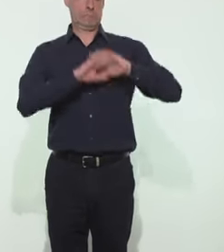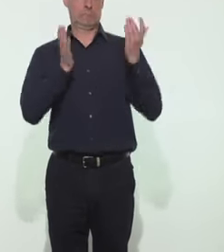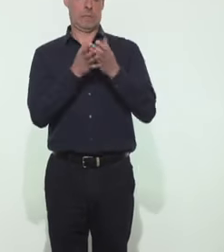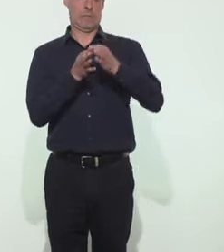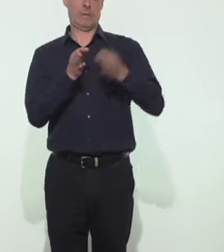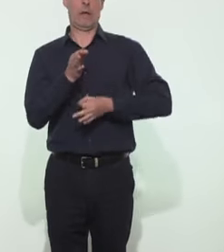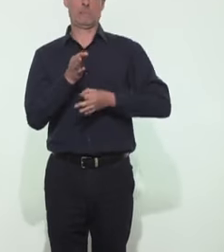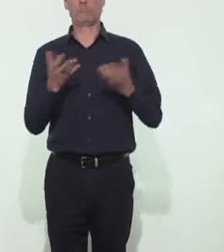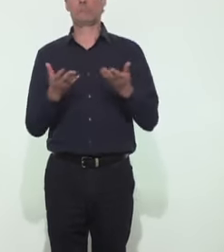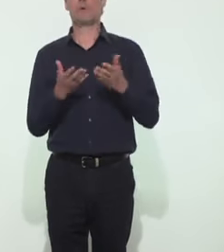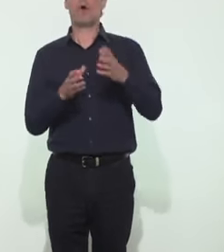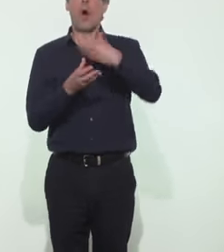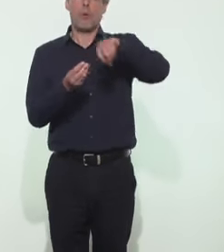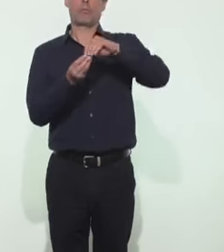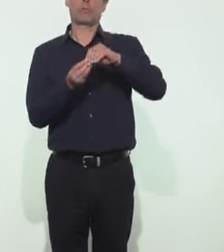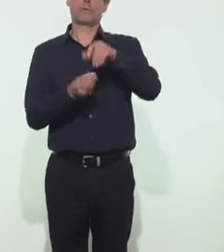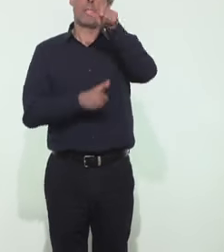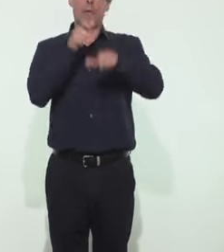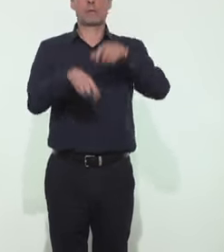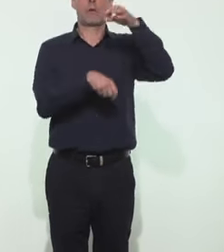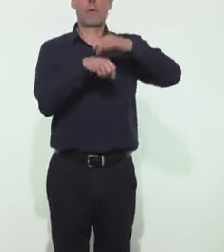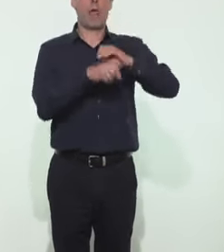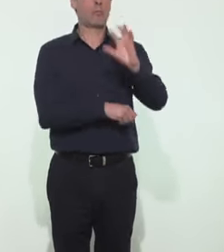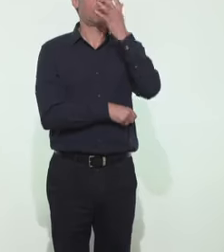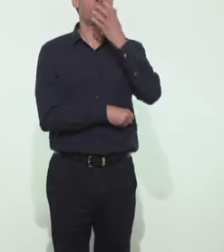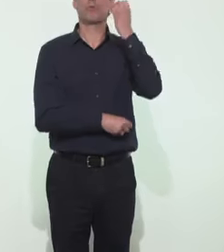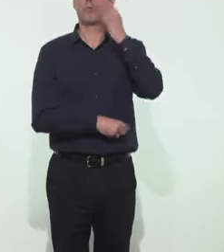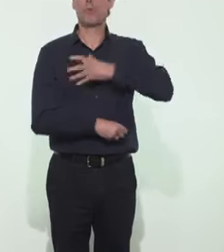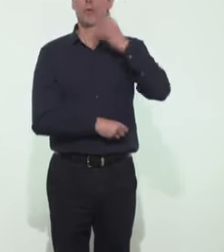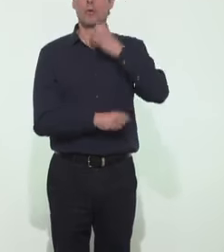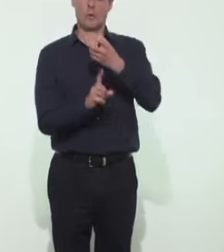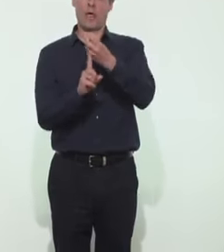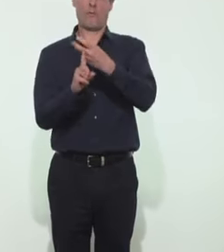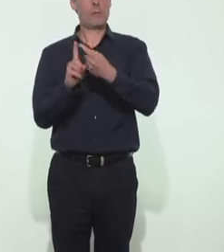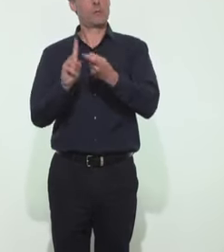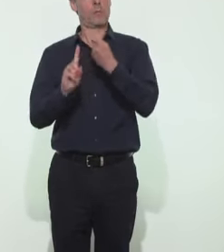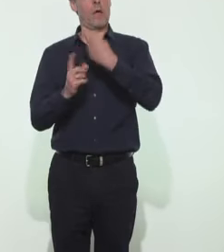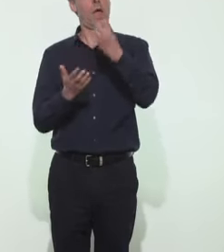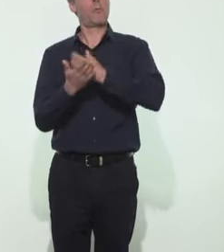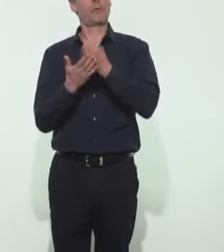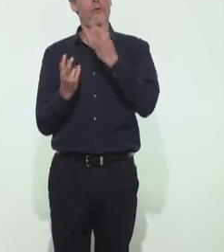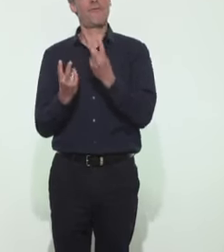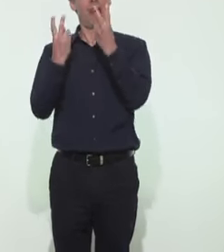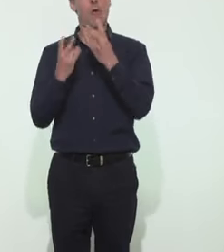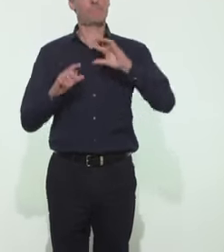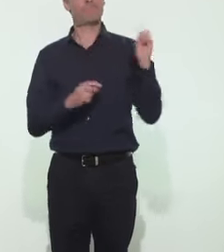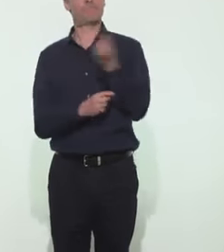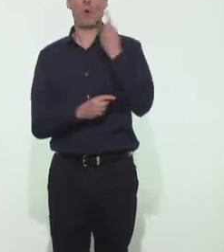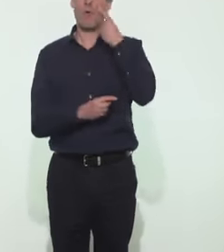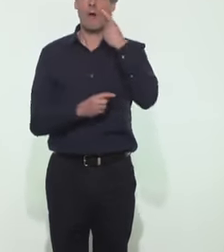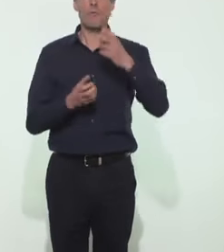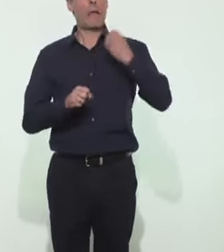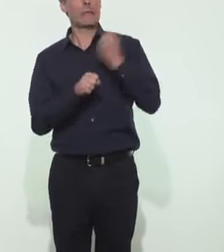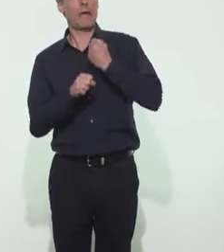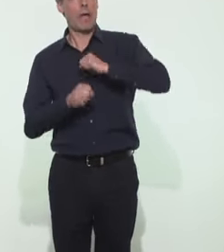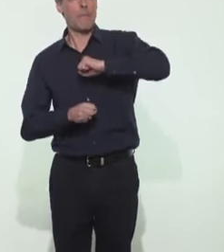patients supplémentaires à prendre en charge chaque jour c'est un indicateur important qui permet de percevoir la tension